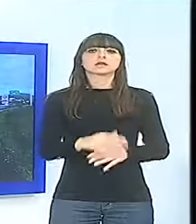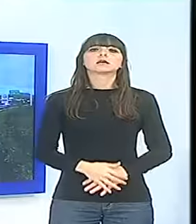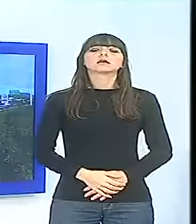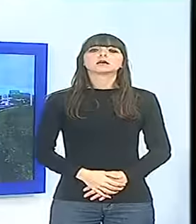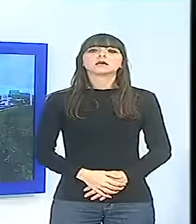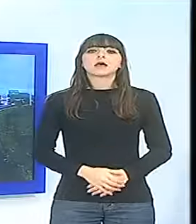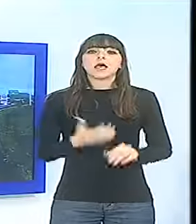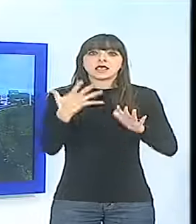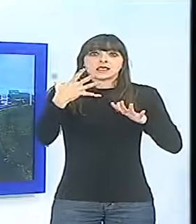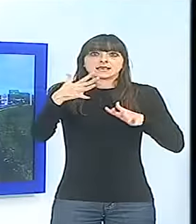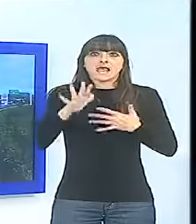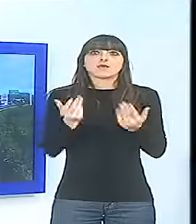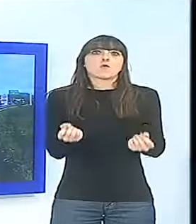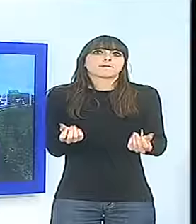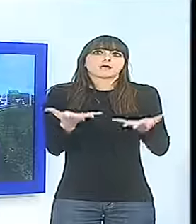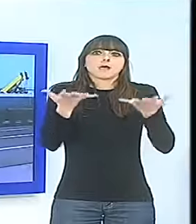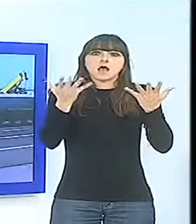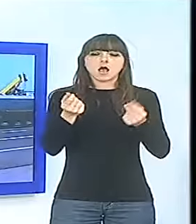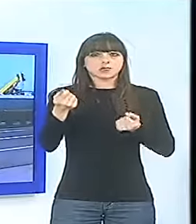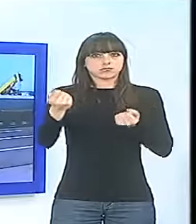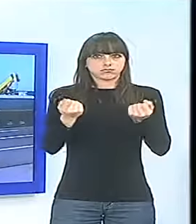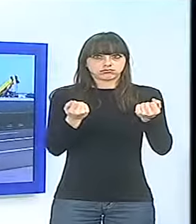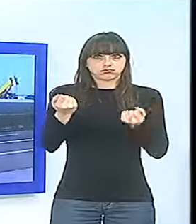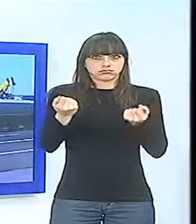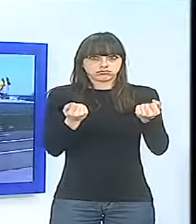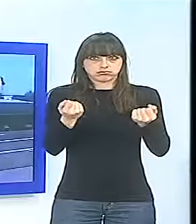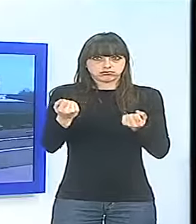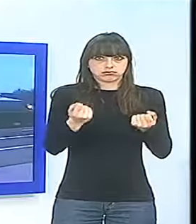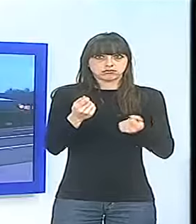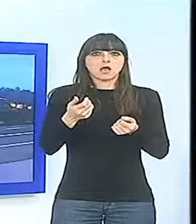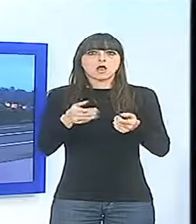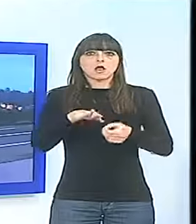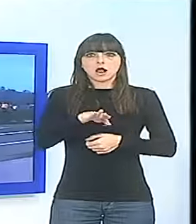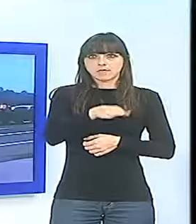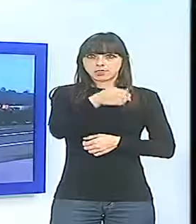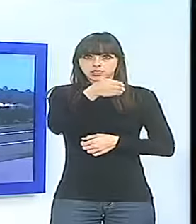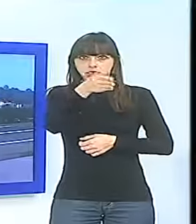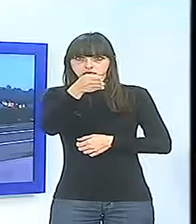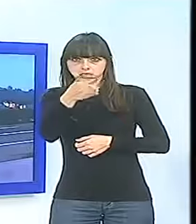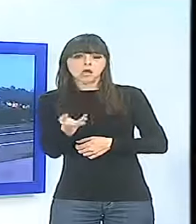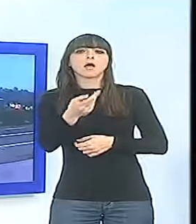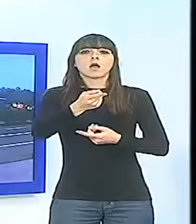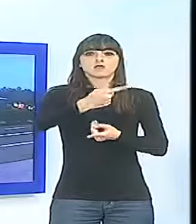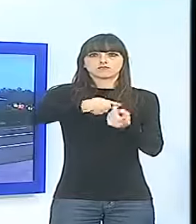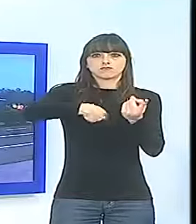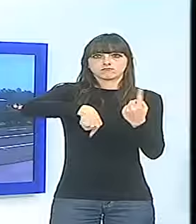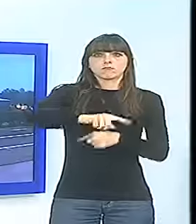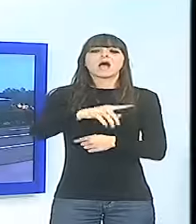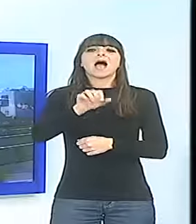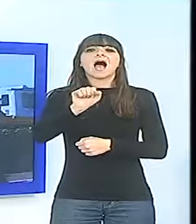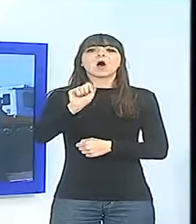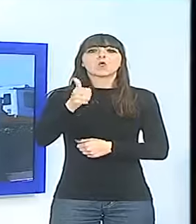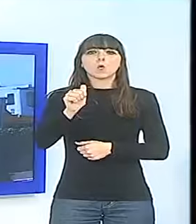È salvo per miracolo l'autotrasportatore che si è ribaltato con il proprio mezzo mentre si stava immettendo sull'autostrada